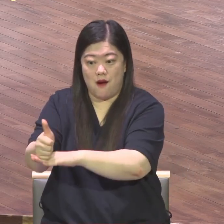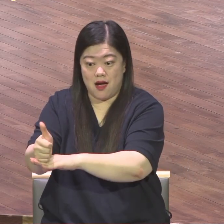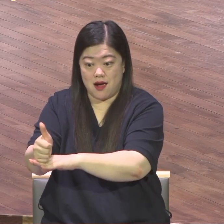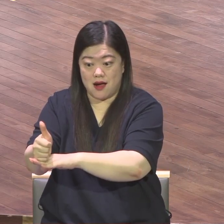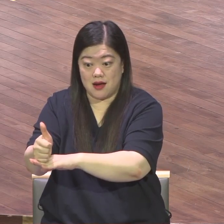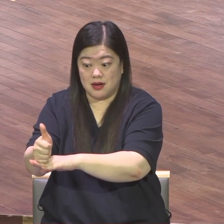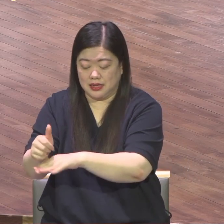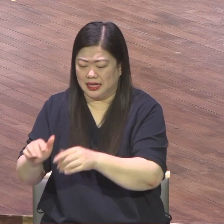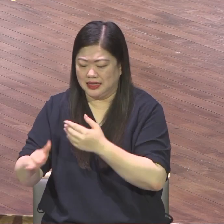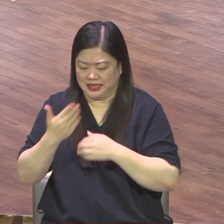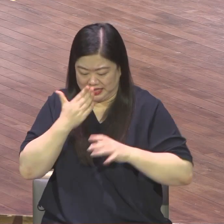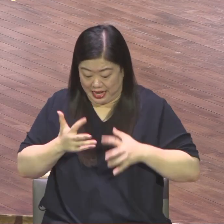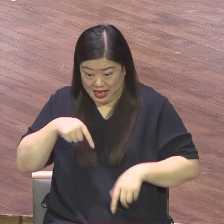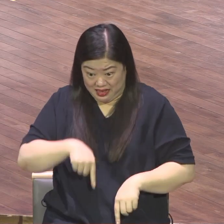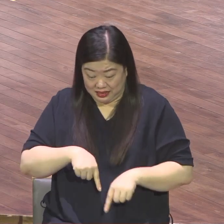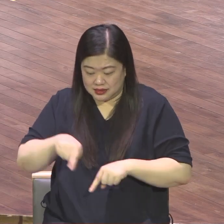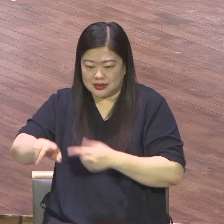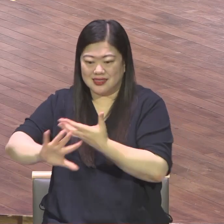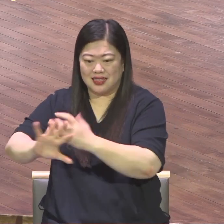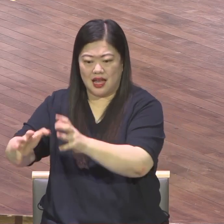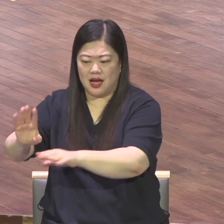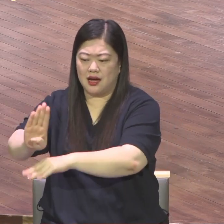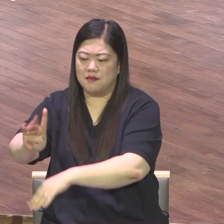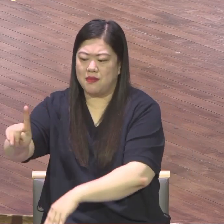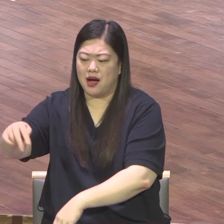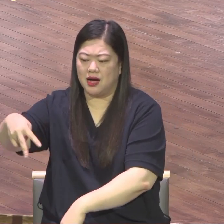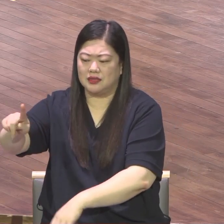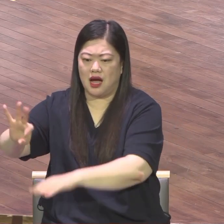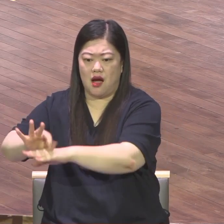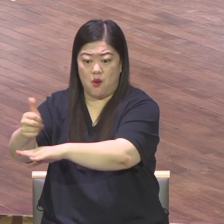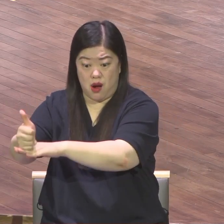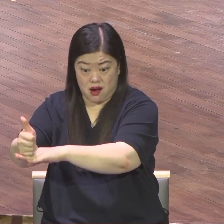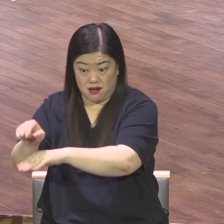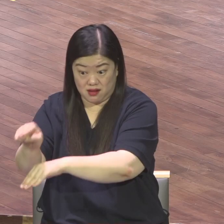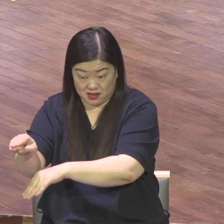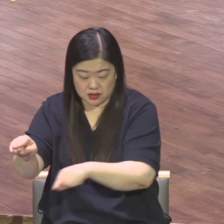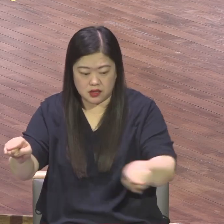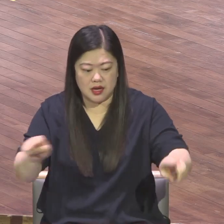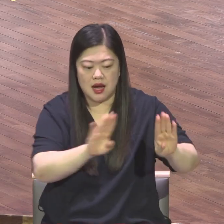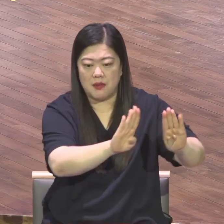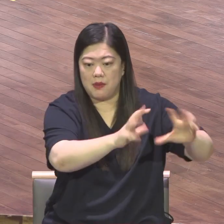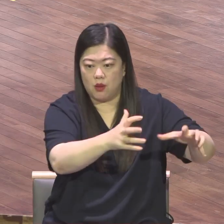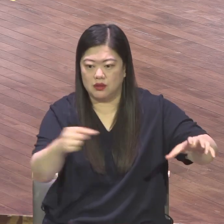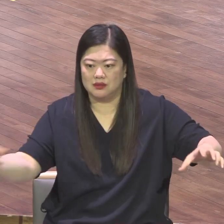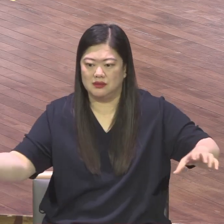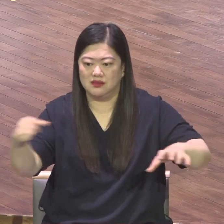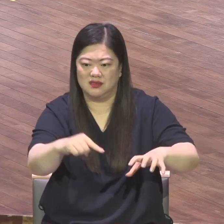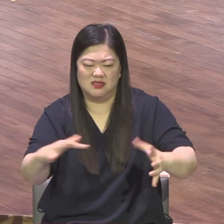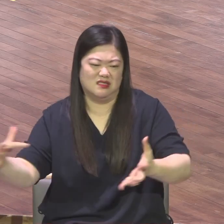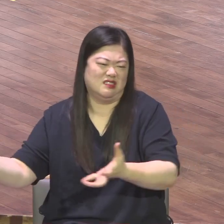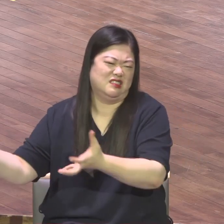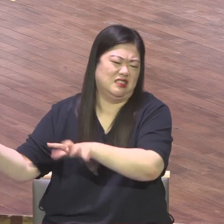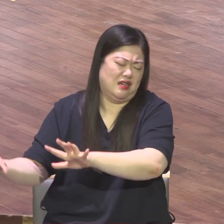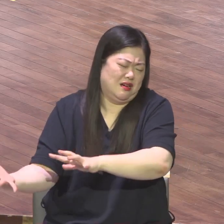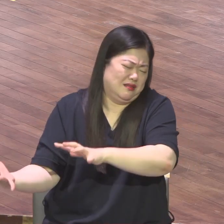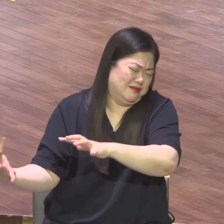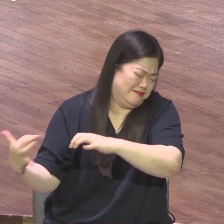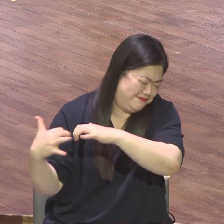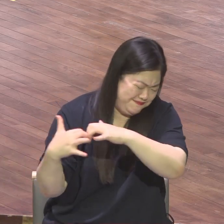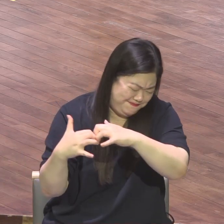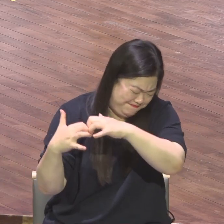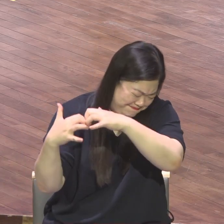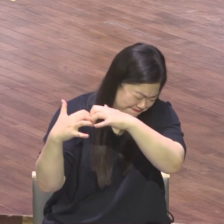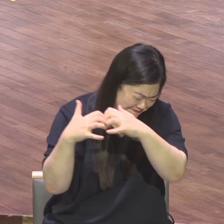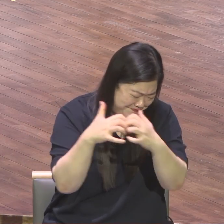들어가지고 바벨론을 함락시키게 하고 이 고레스가 칙령을 발표하면서 이스라엘 백성들이 다